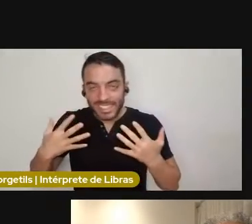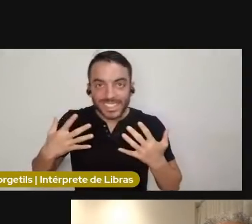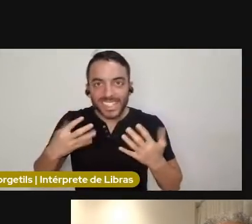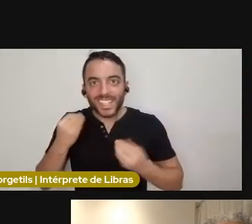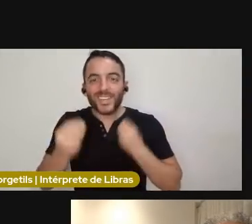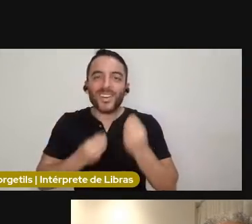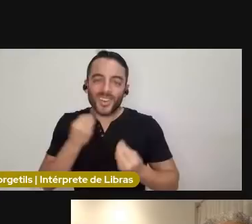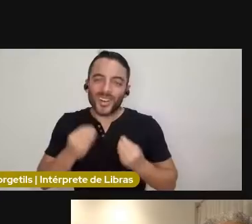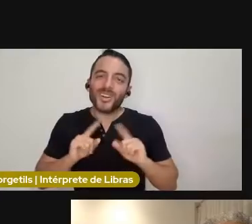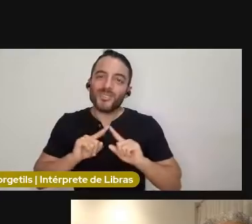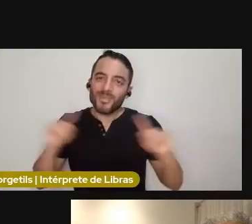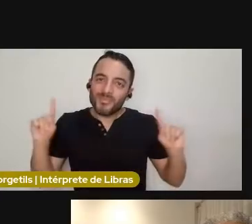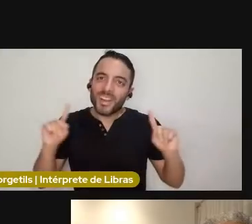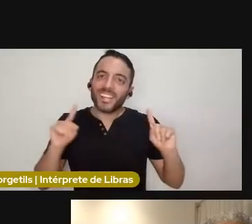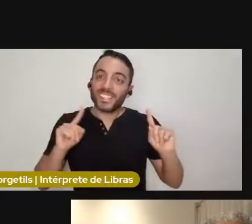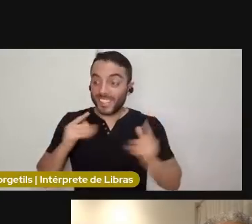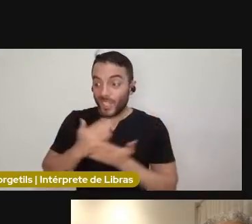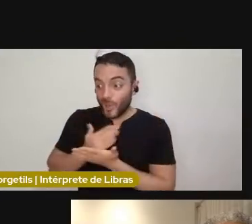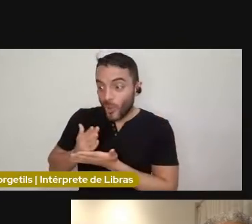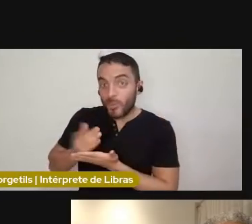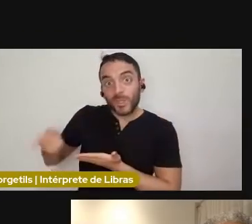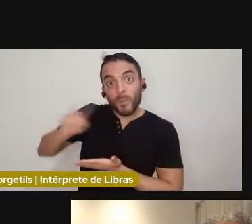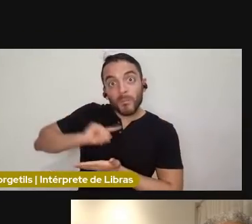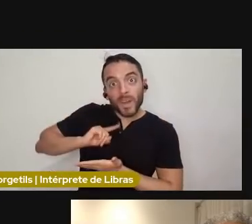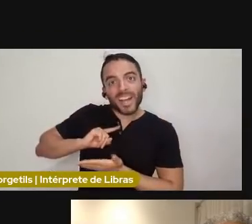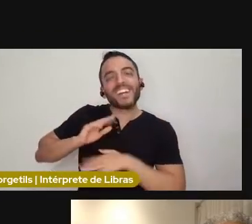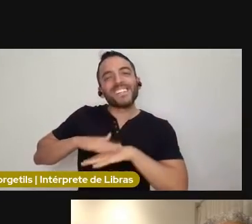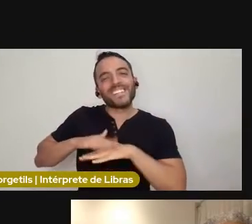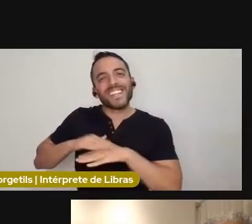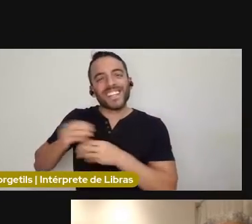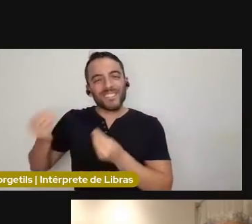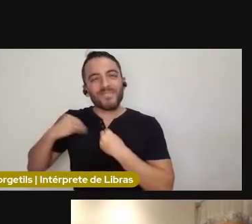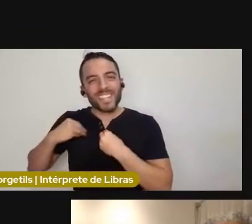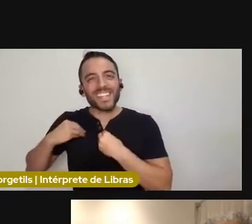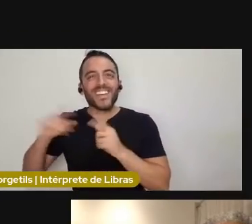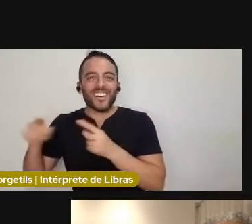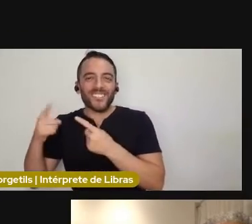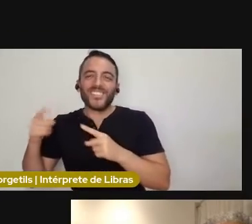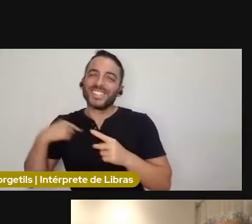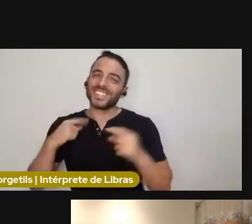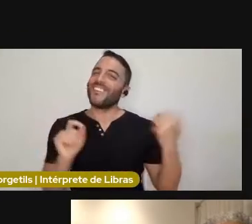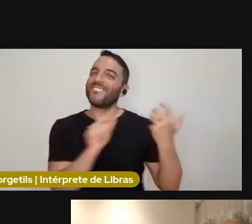a partir dele, ele me deu a partitura, eu simplesmente toquei. Muito obrigado.